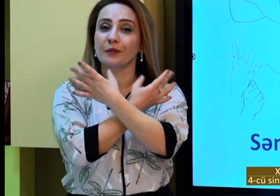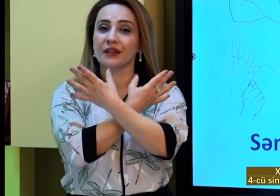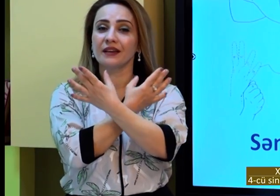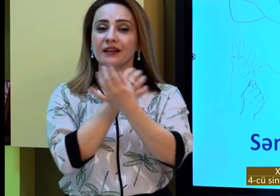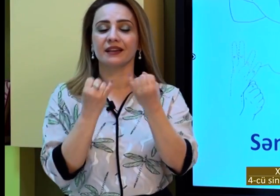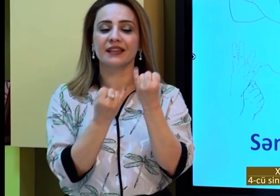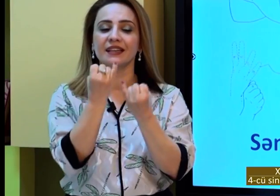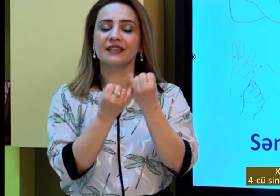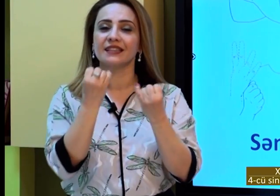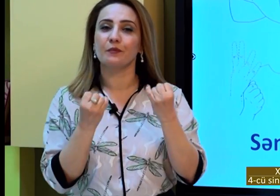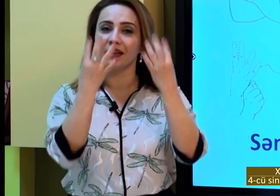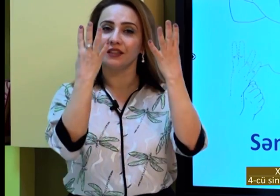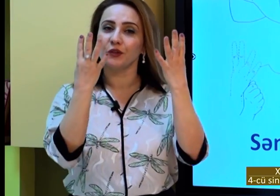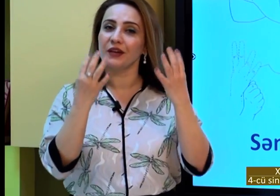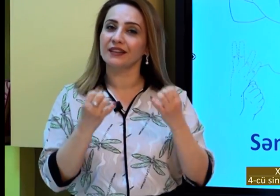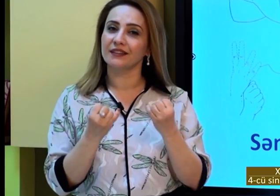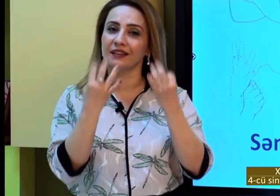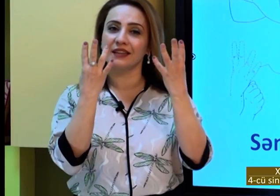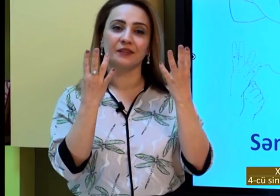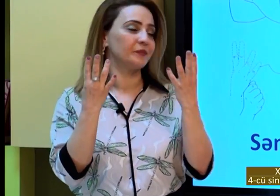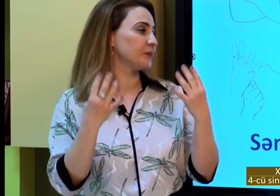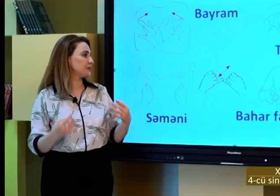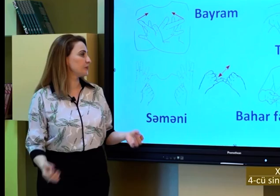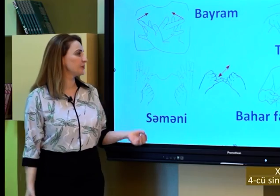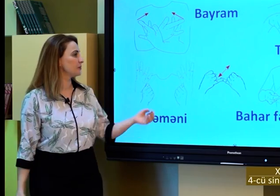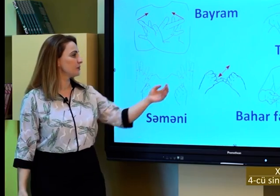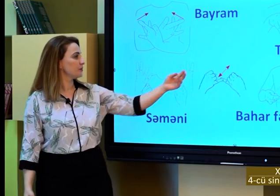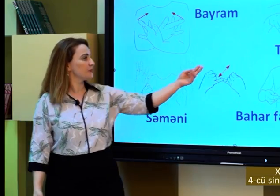bayramda səməni göyərdirlər.